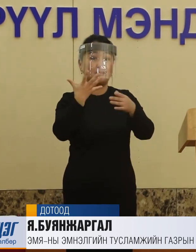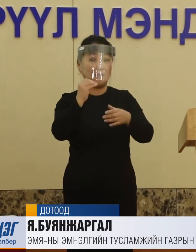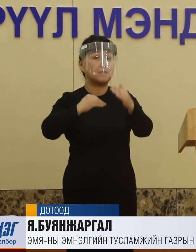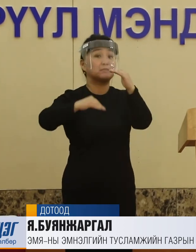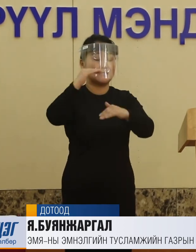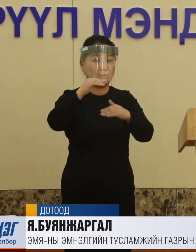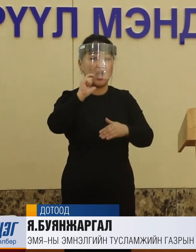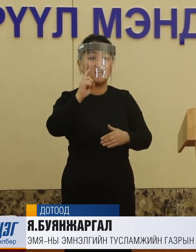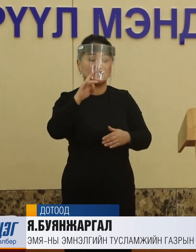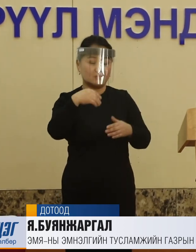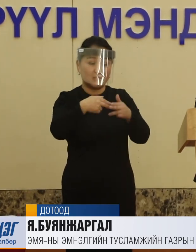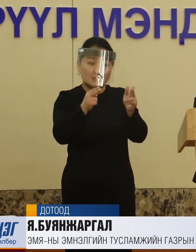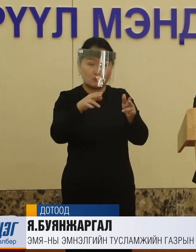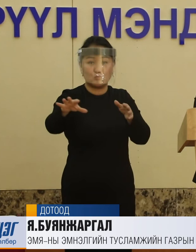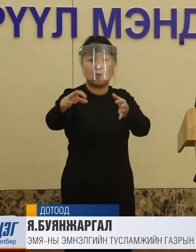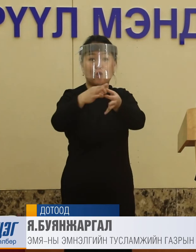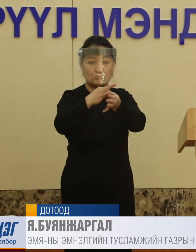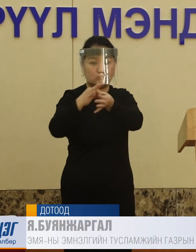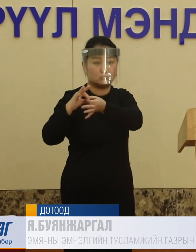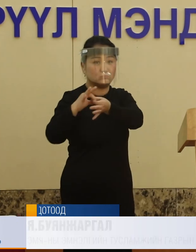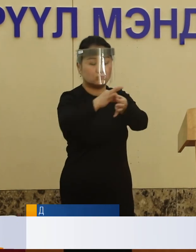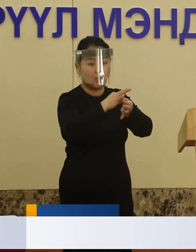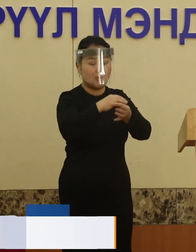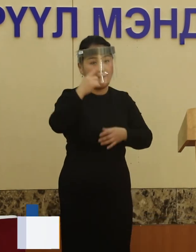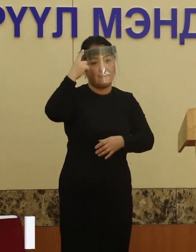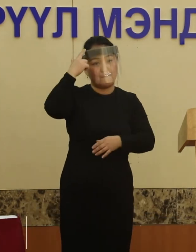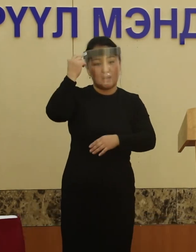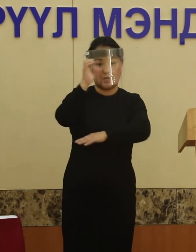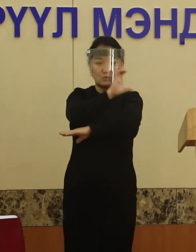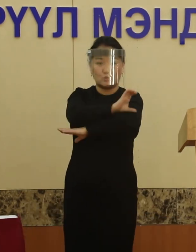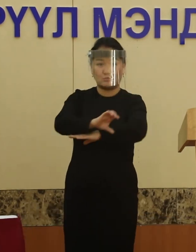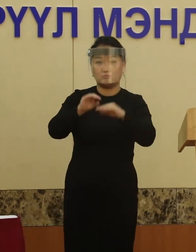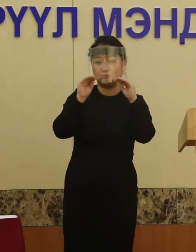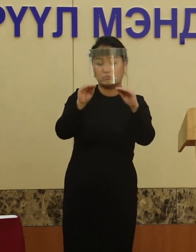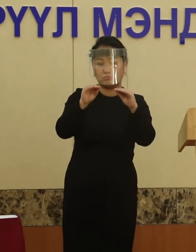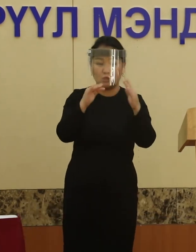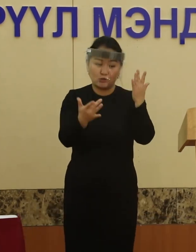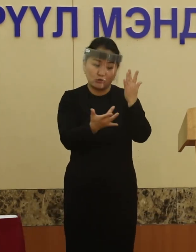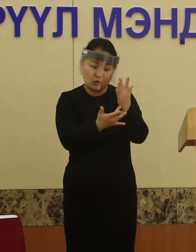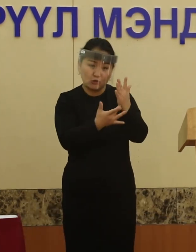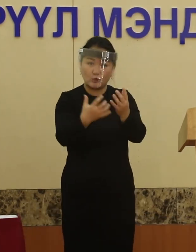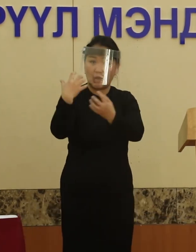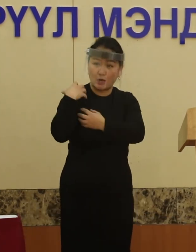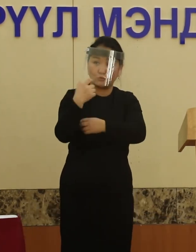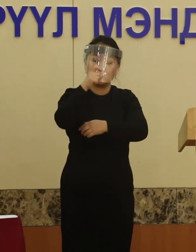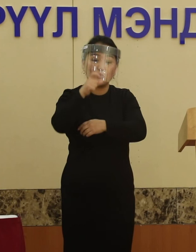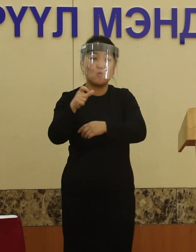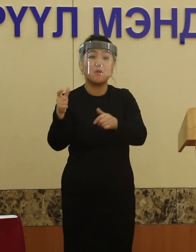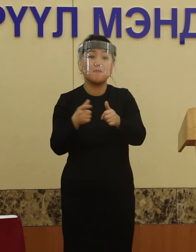сүлжээнд бол холбосон. Энд дээрээ бол маргааш бид нэр сургалт хийж одоо тэр тоног төхөөрөмж хариуцсан хүмүүс тэнд ажиллаж